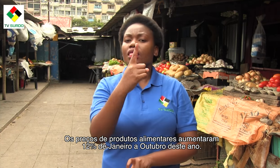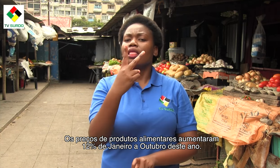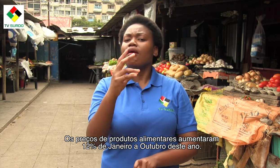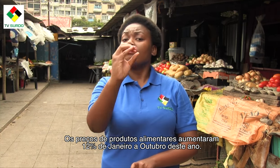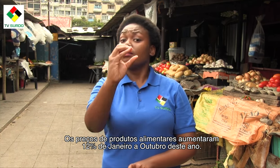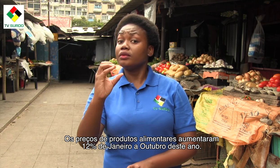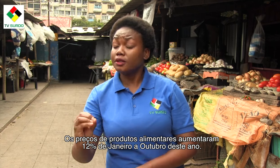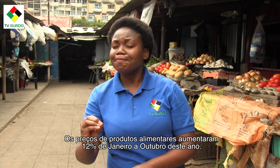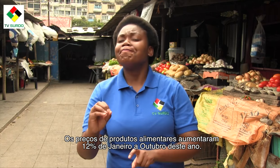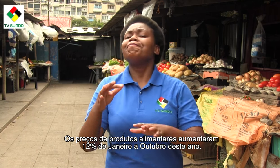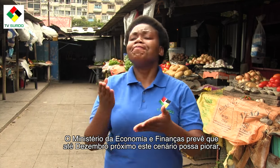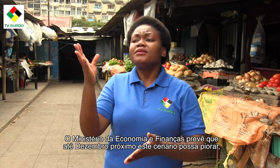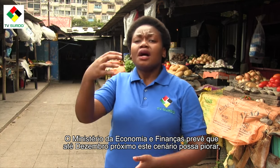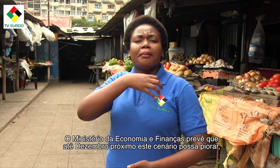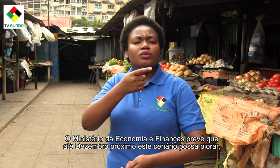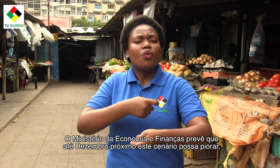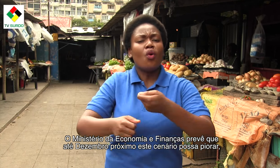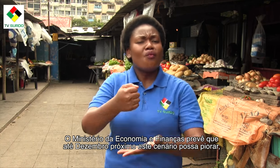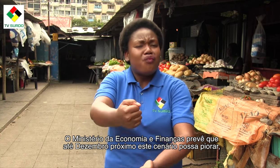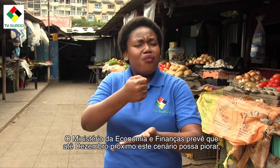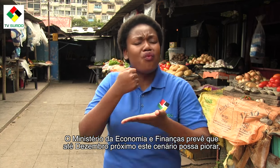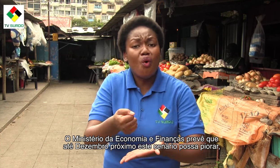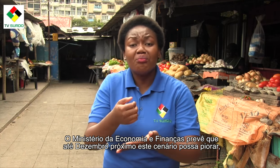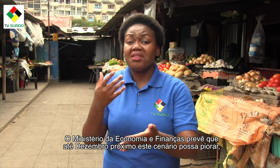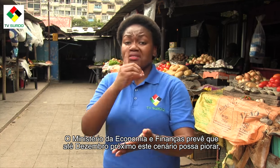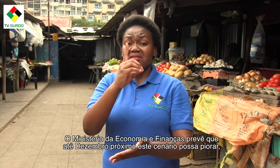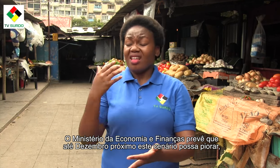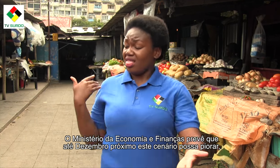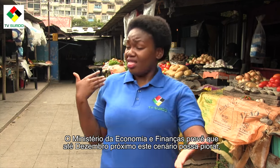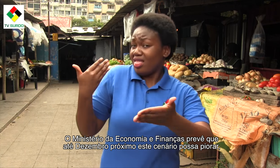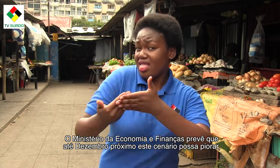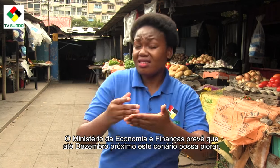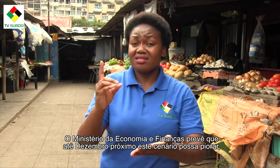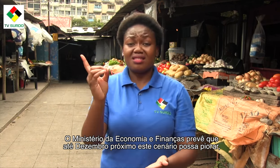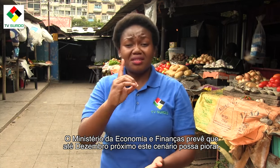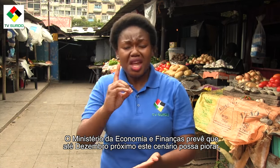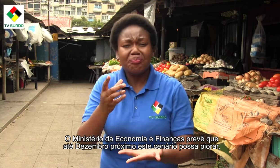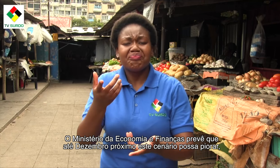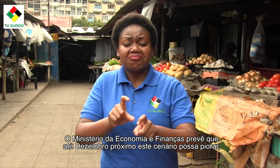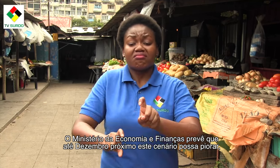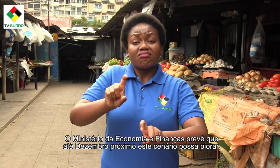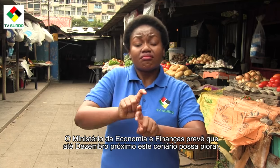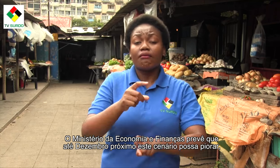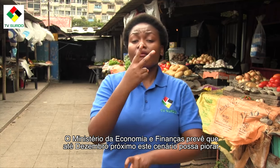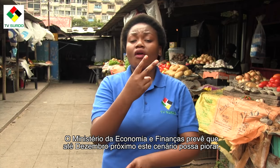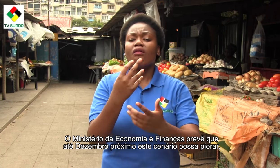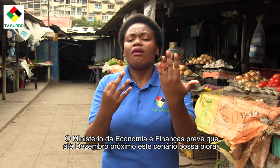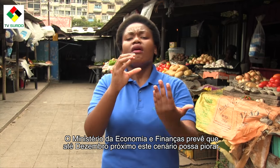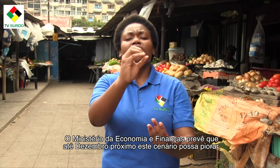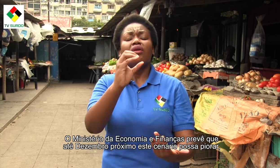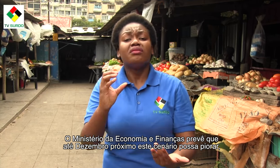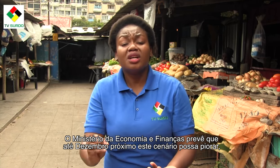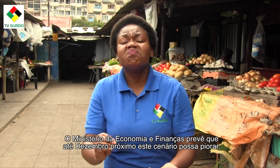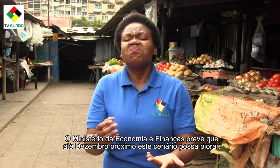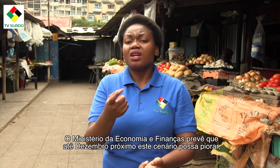de janeiro a outubro deste ano. O Ministério da Economia e Finanças prevê que até dezembro próximo